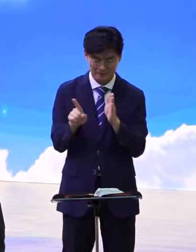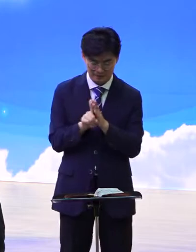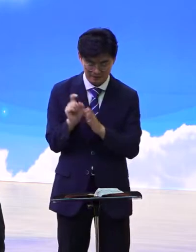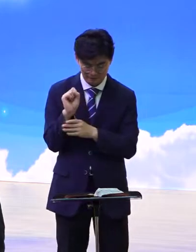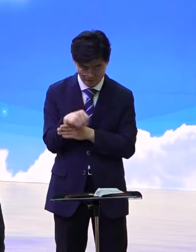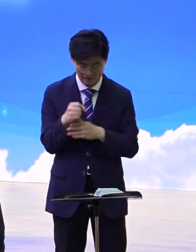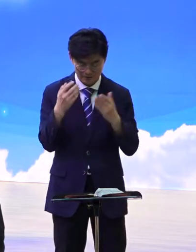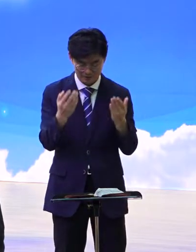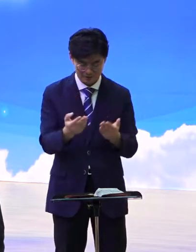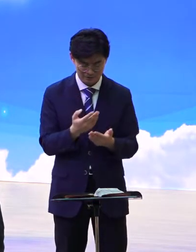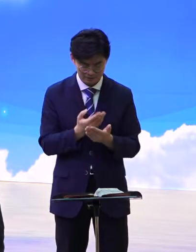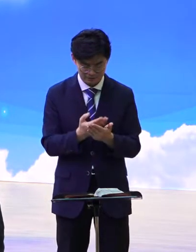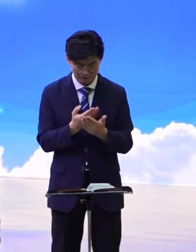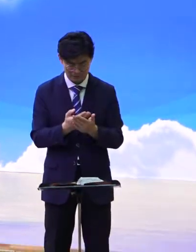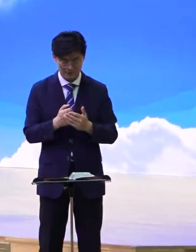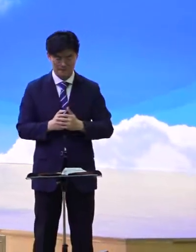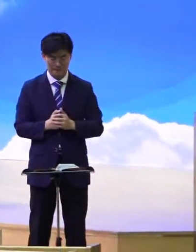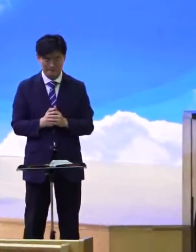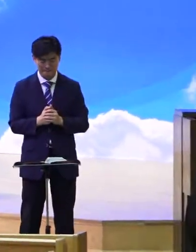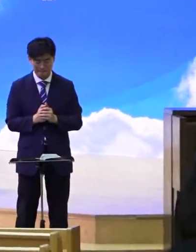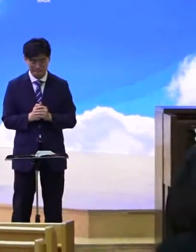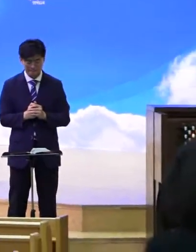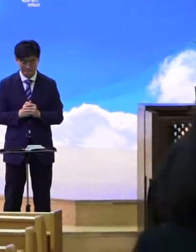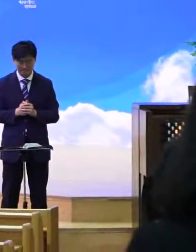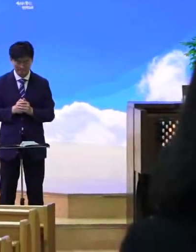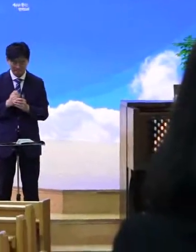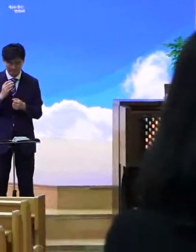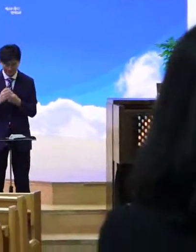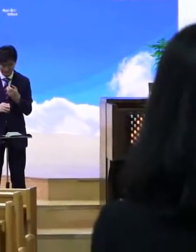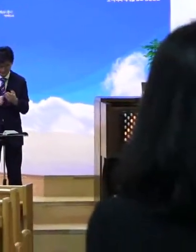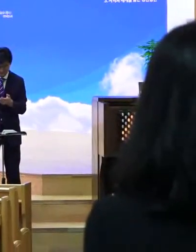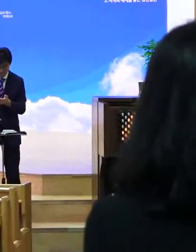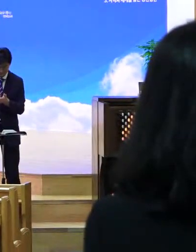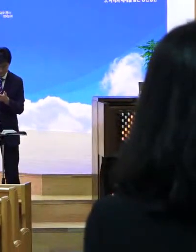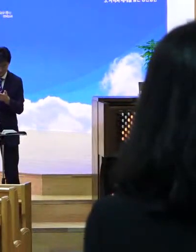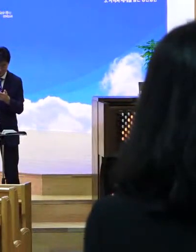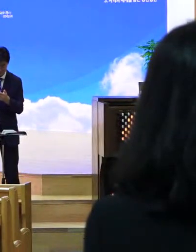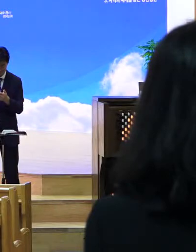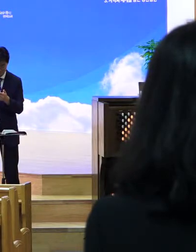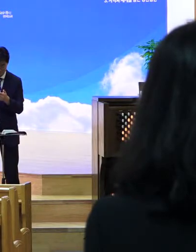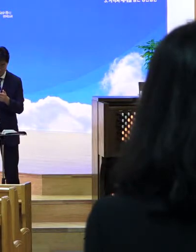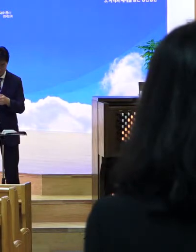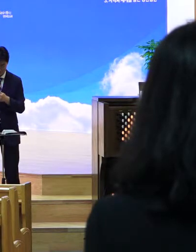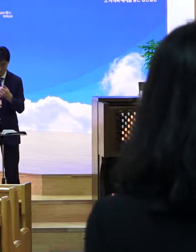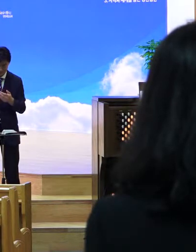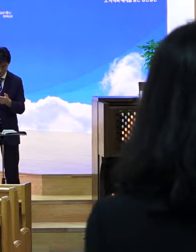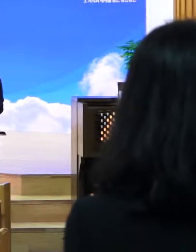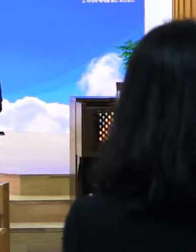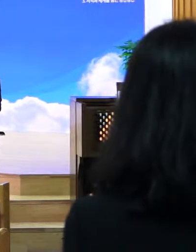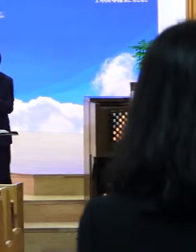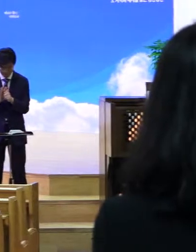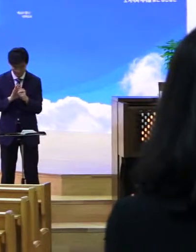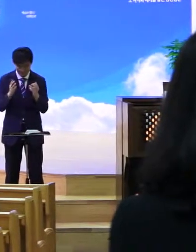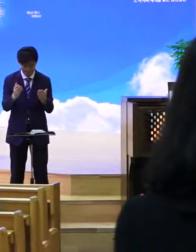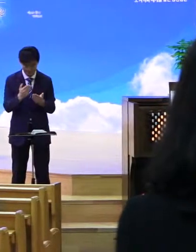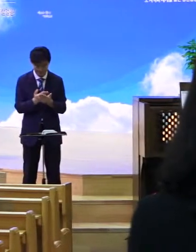주시옵소서. 아버지 역사하여 주시옵소서. 아버지 은혜를 베풀어 주시옵소서. 주님